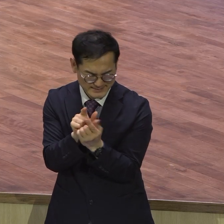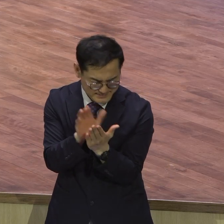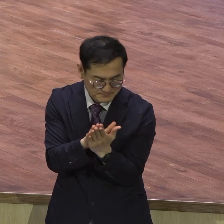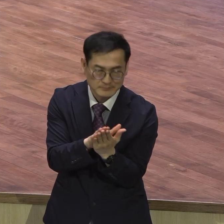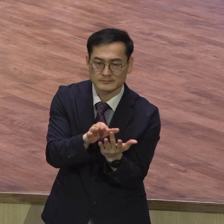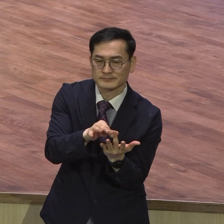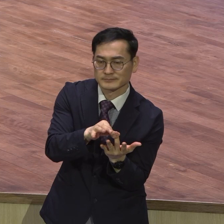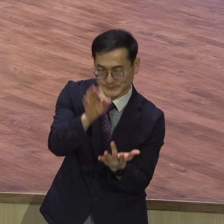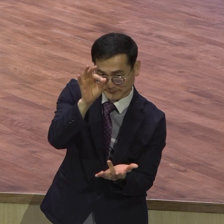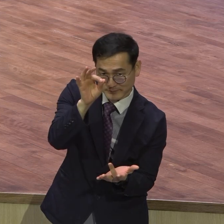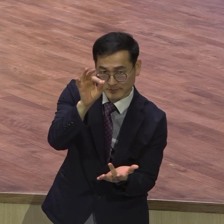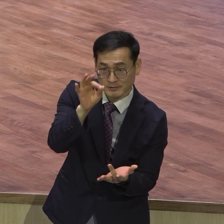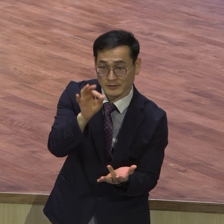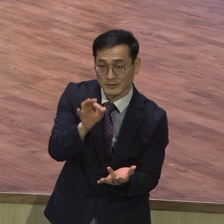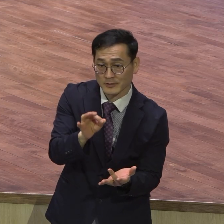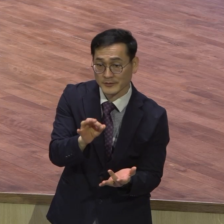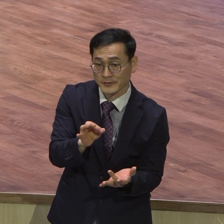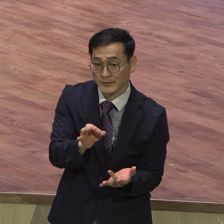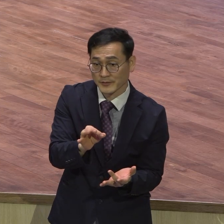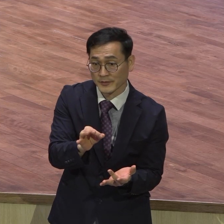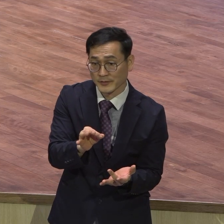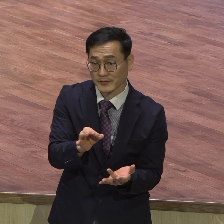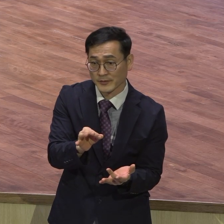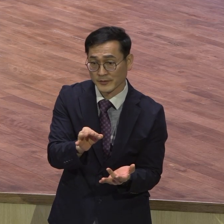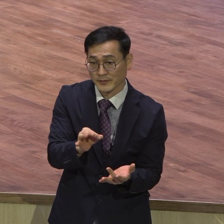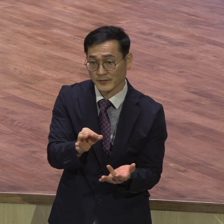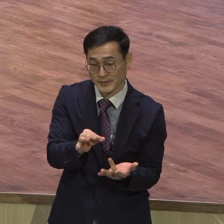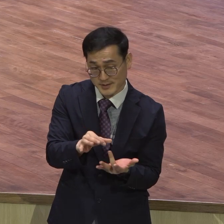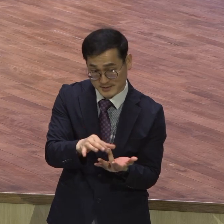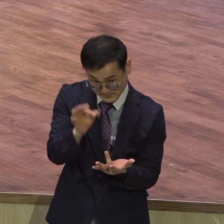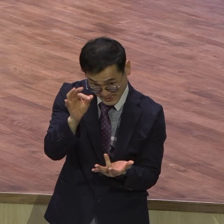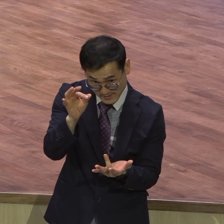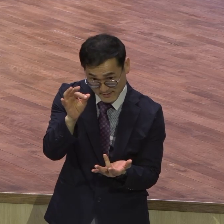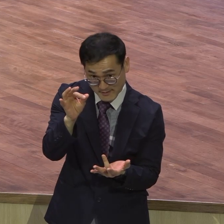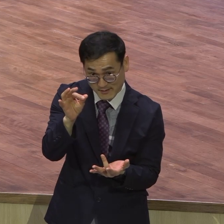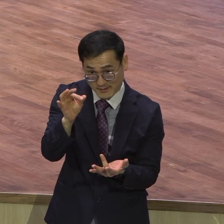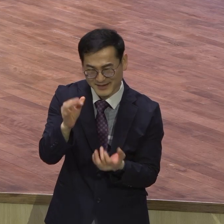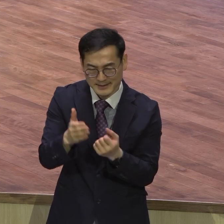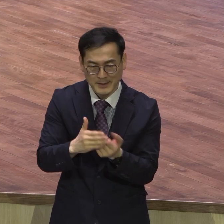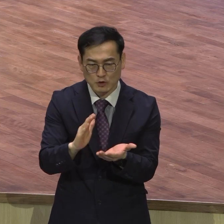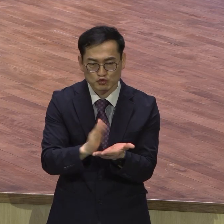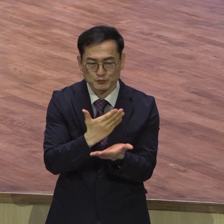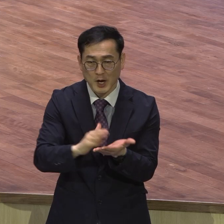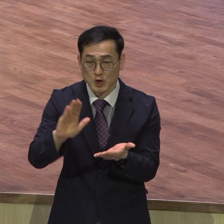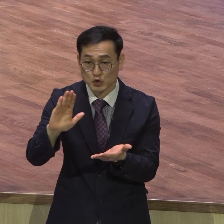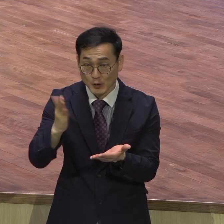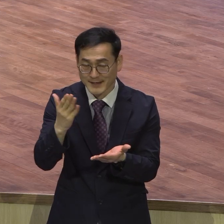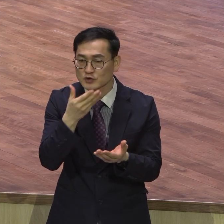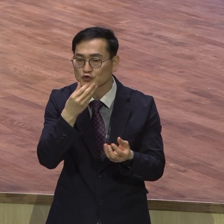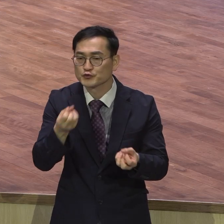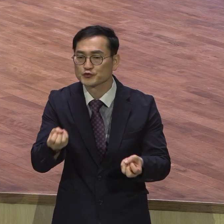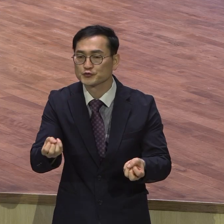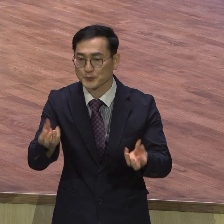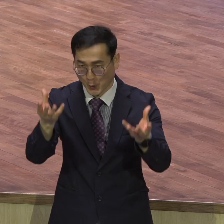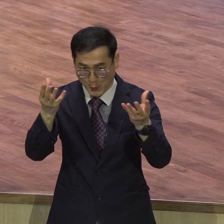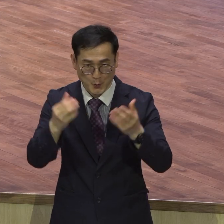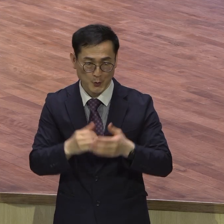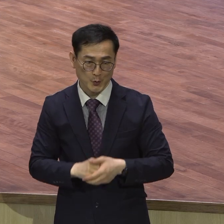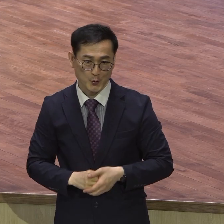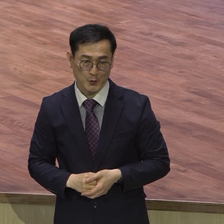주었기 때문에 이걸 구별된 축복이라고 해요. 특별히 구별했어요.